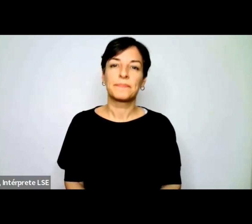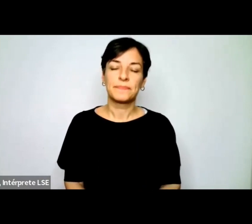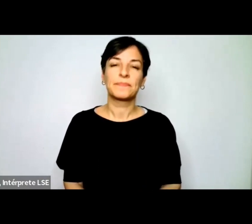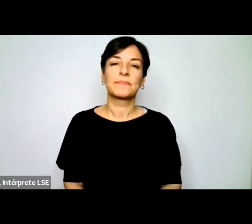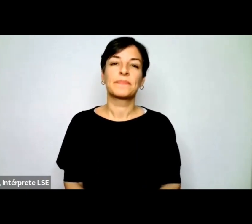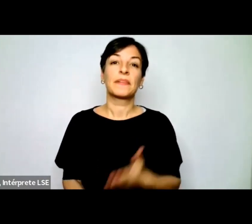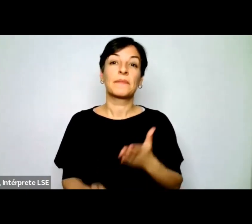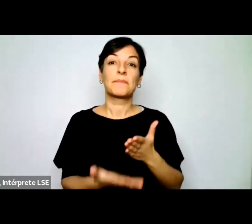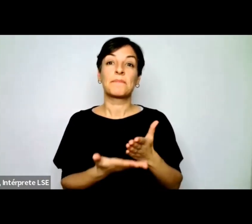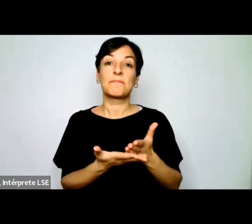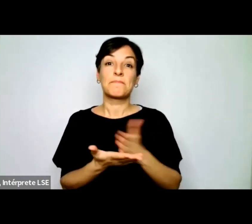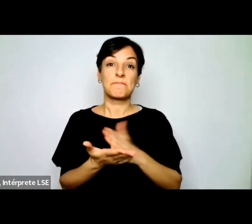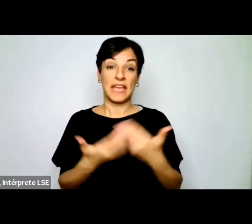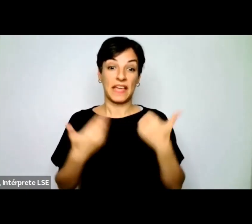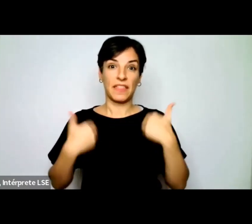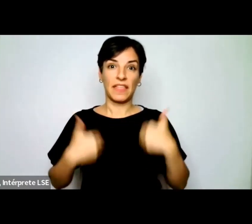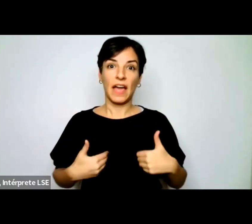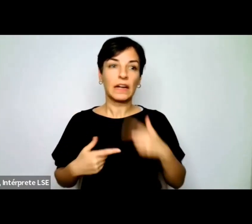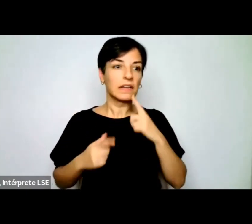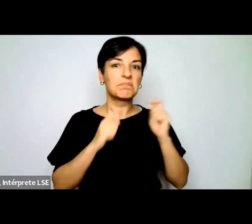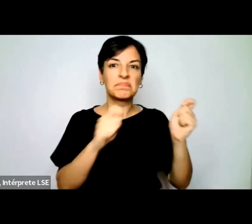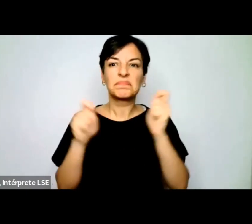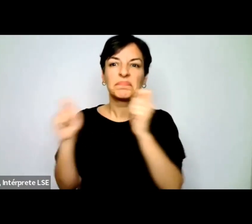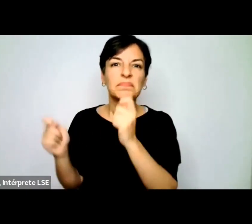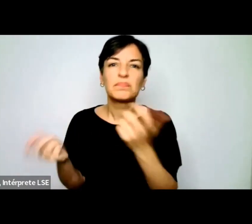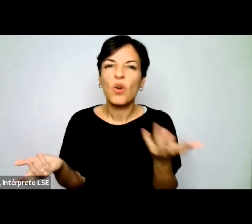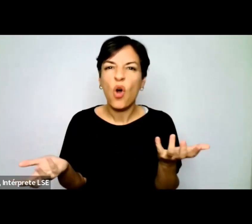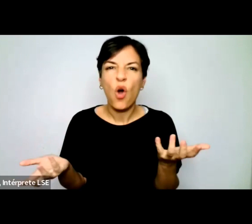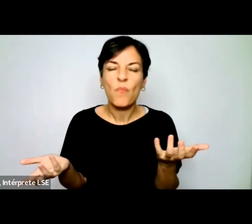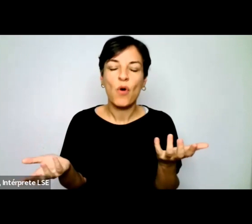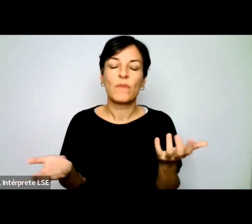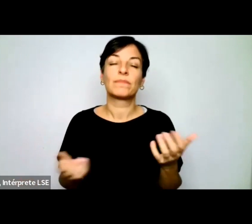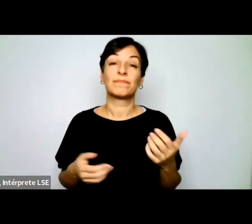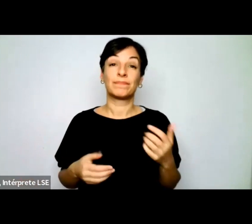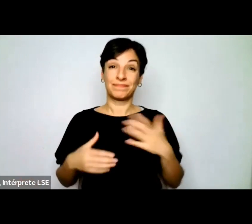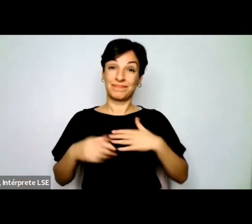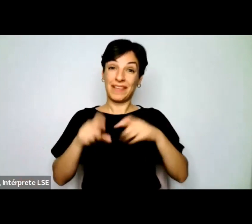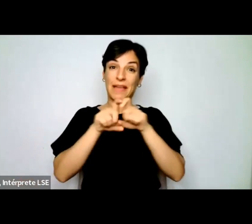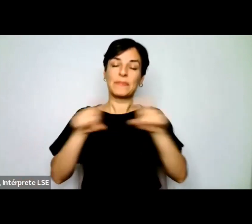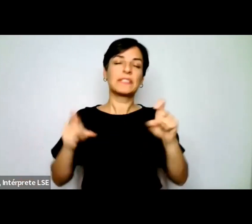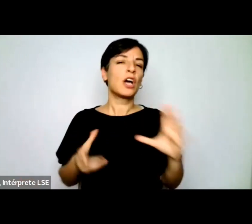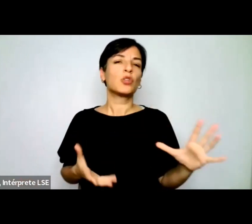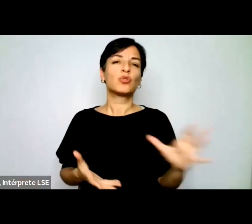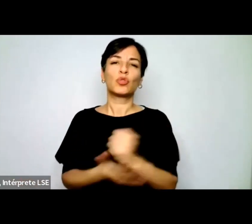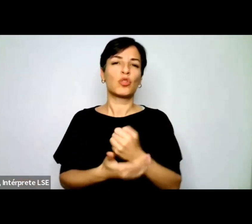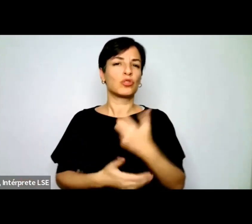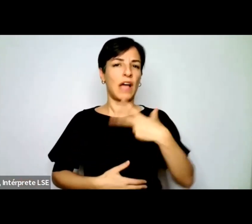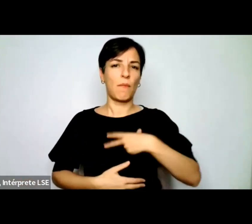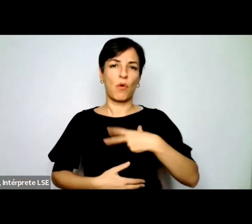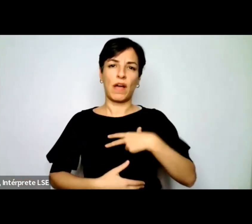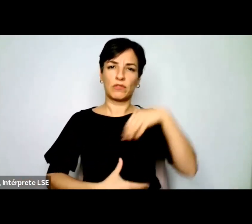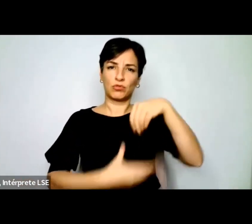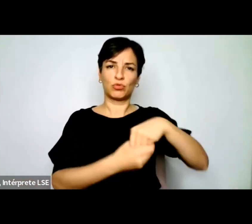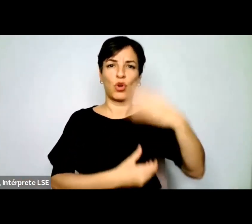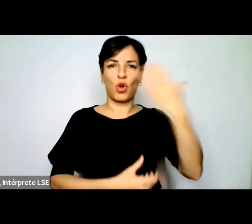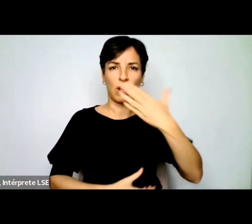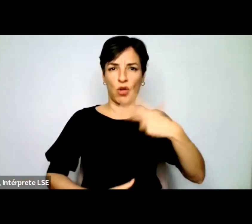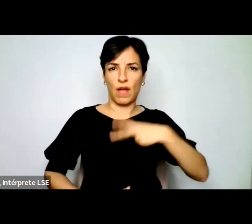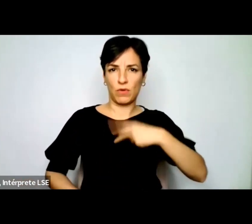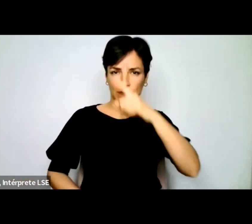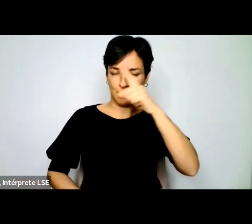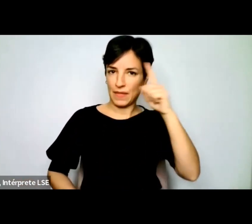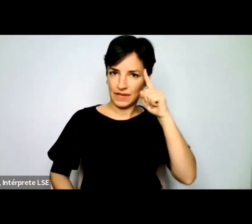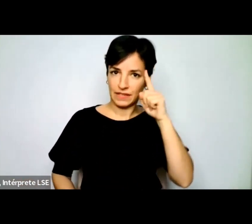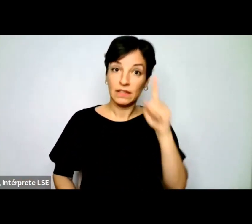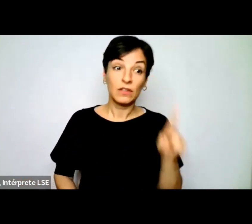en Mediaicam? Bueno, todos ellos son colegiados o colegiadas del Colegio de la Abogacía de Madrid y son profesionales que